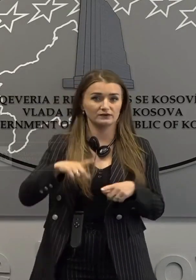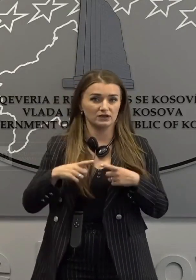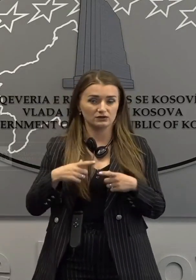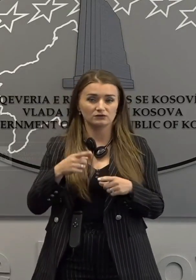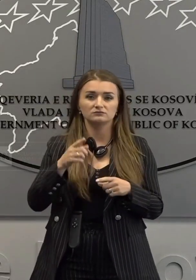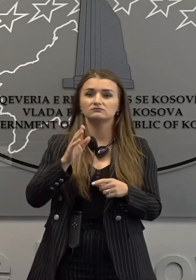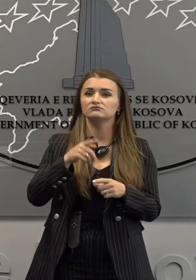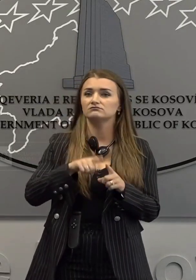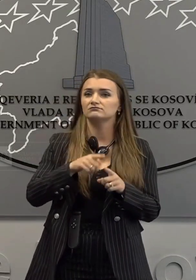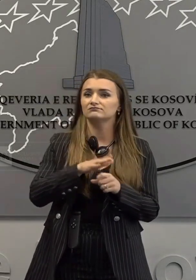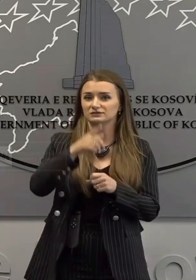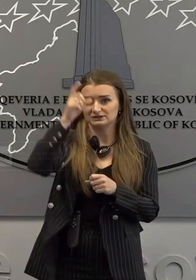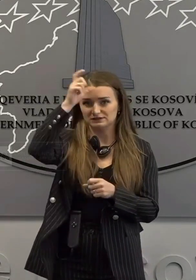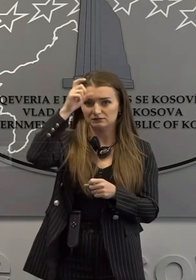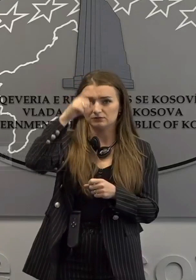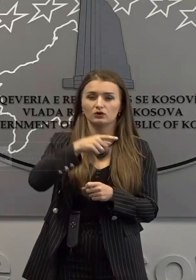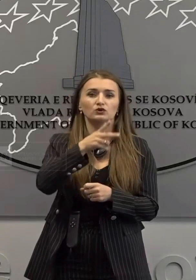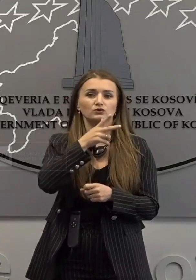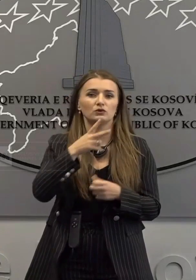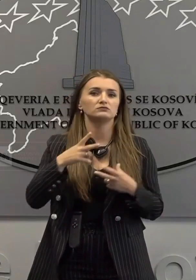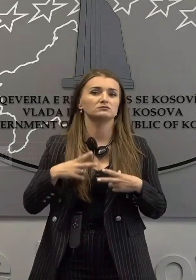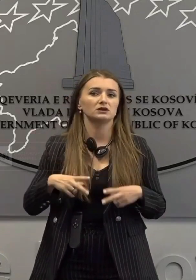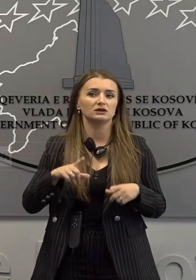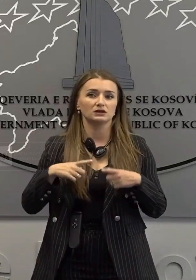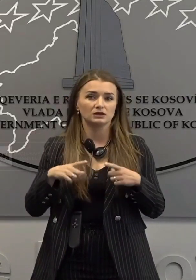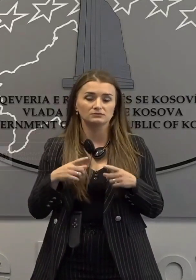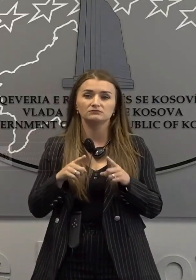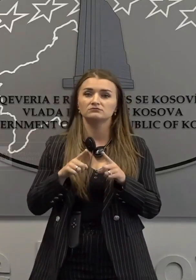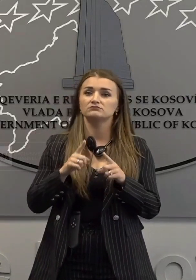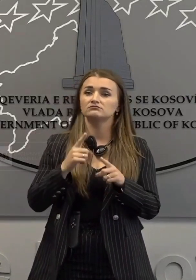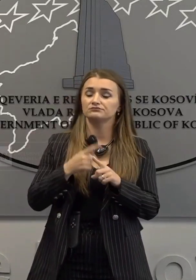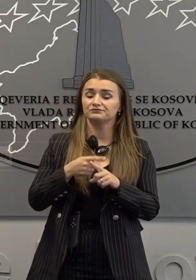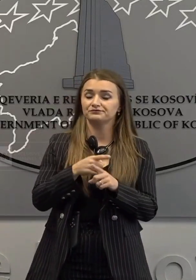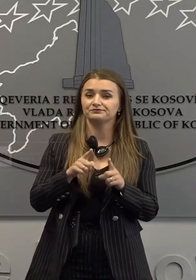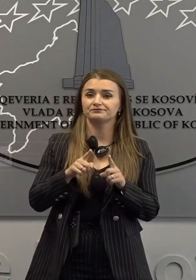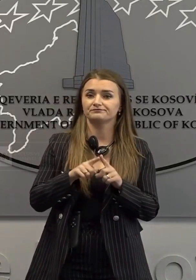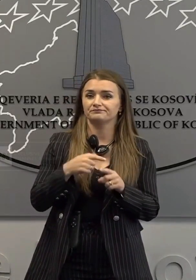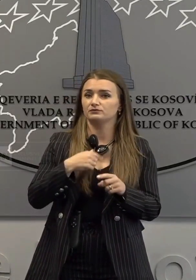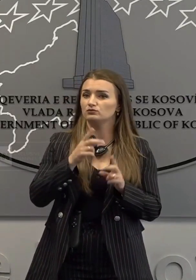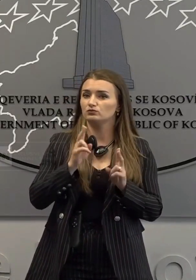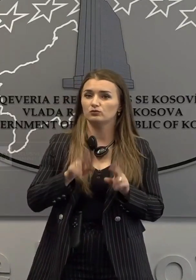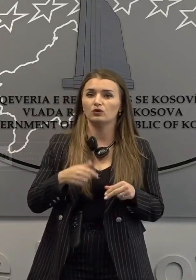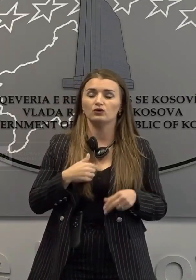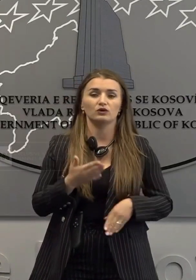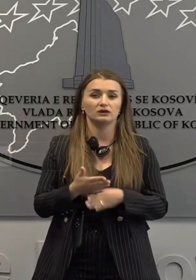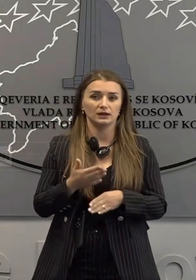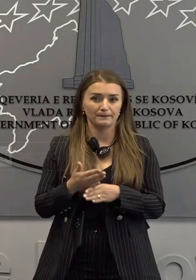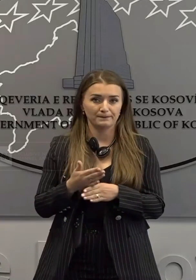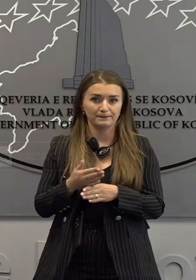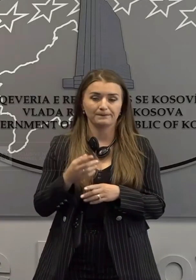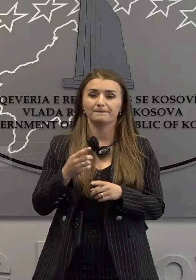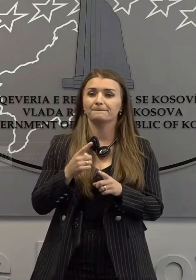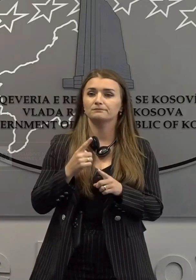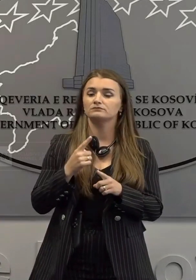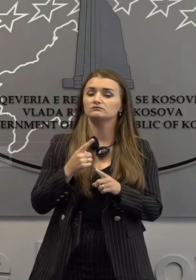mirë duke qenë të integruar, ne i mbështesim e i ndihmojmë. Sërbët e Kosovës